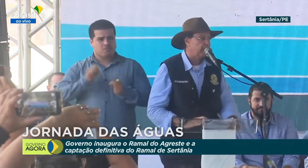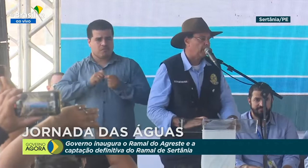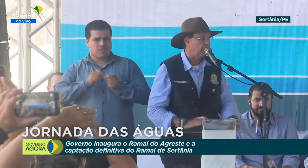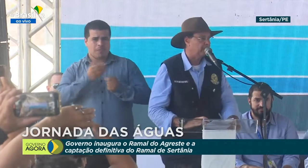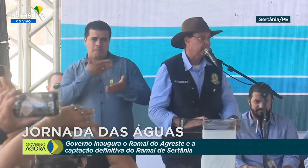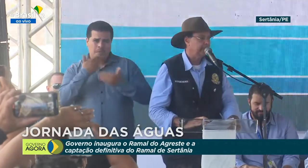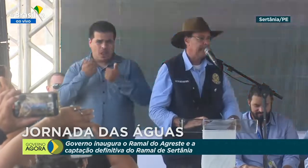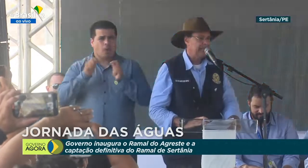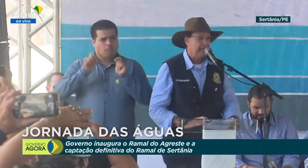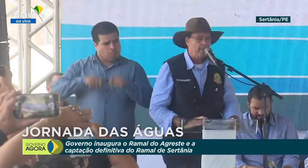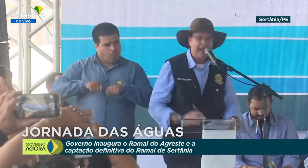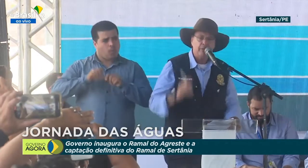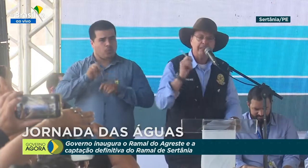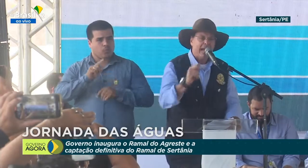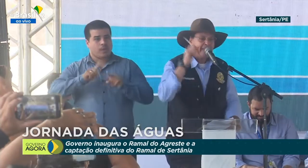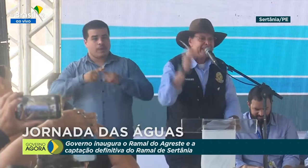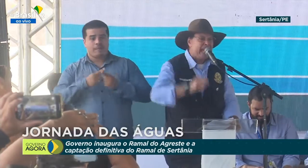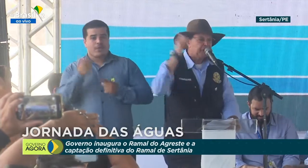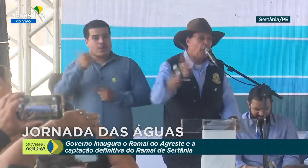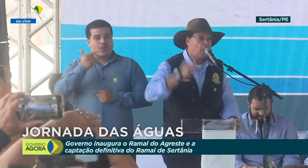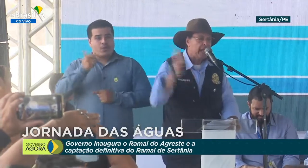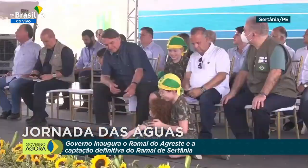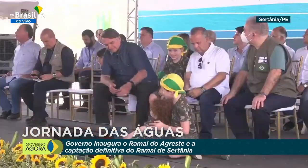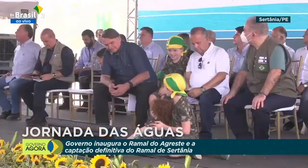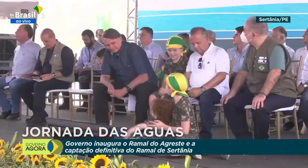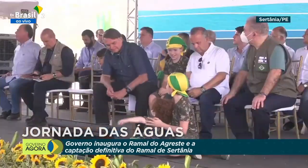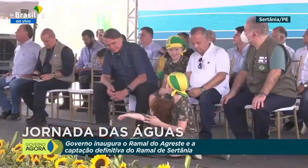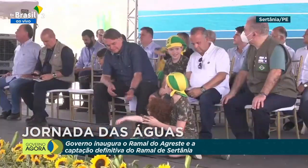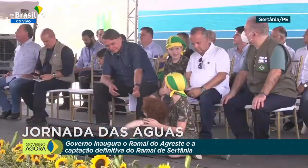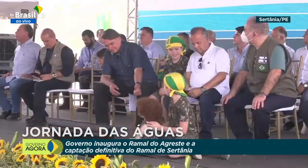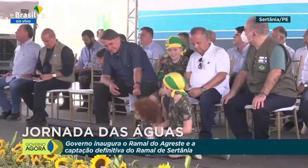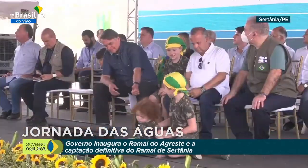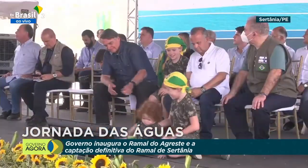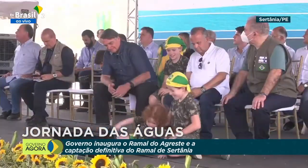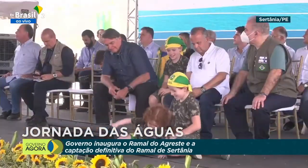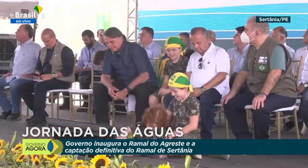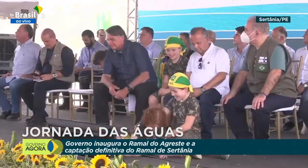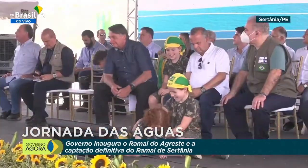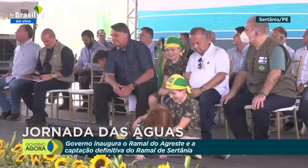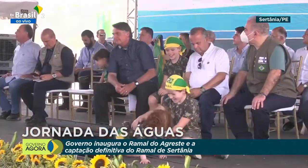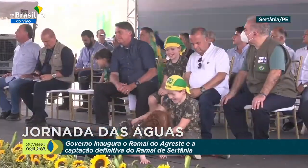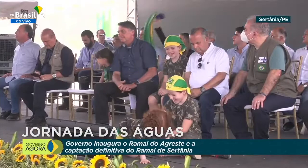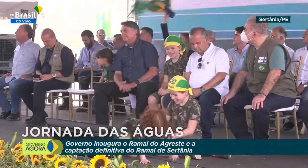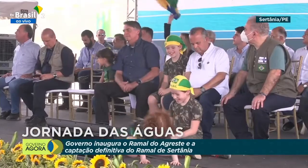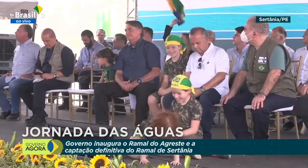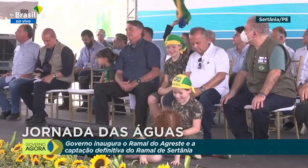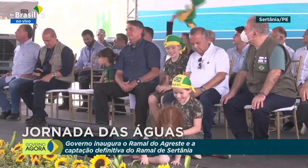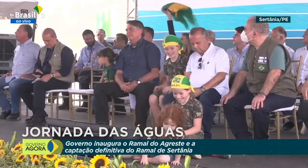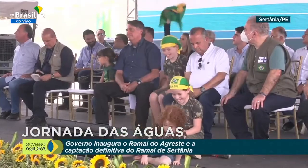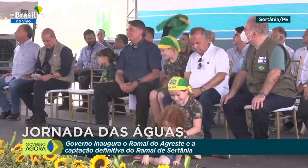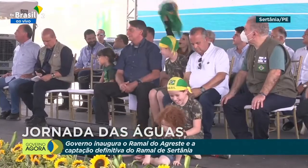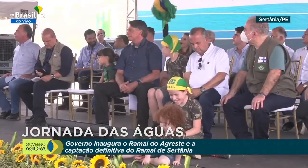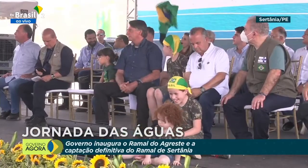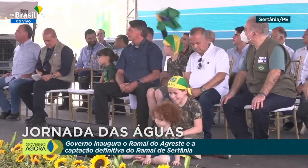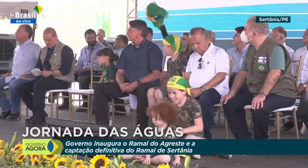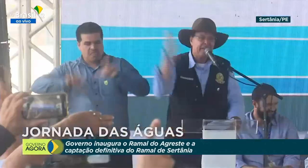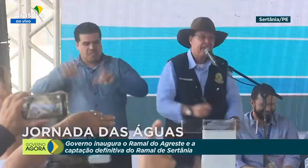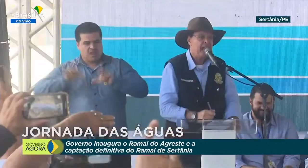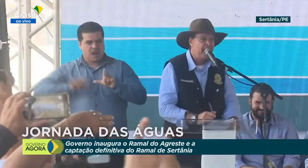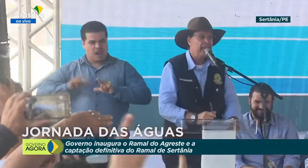pouco melhor. Mas não dá para ser extorquido por um grande cabra safado, imprensa,